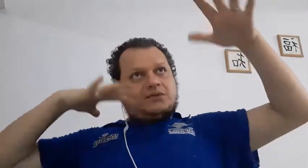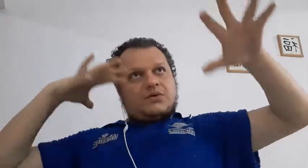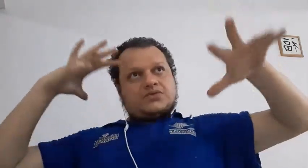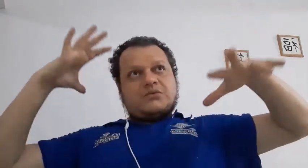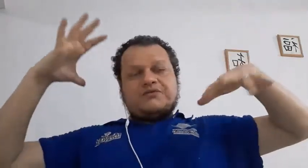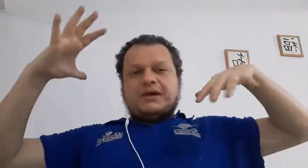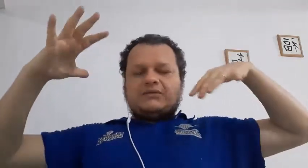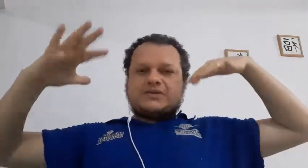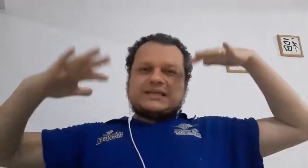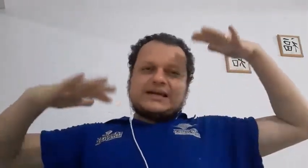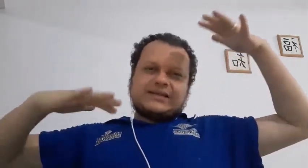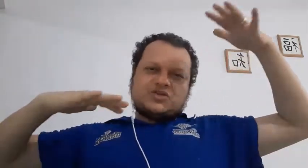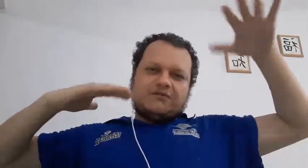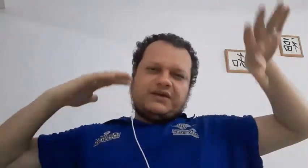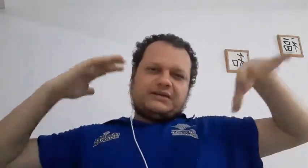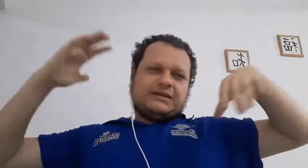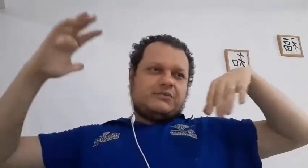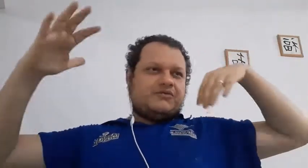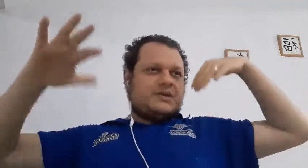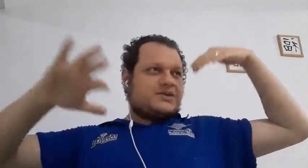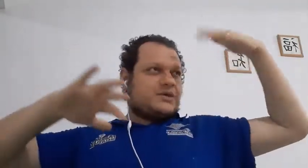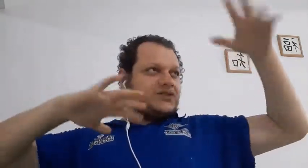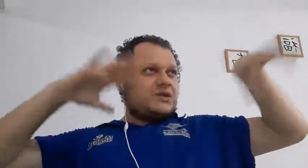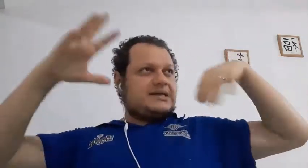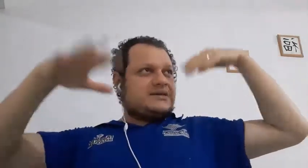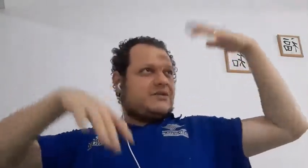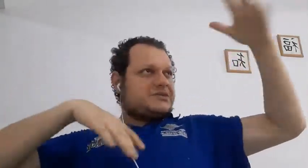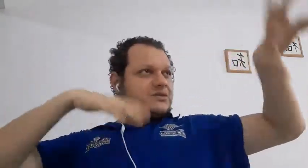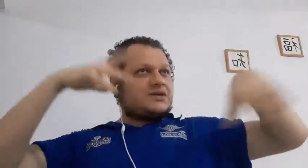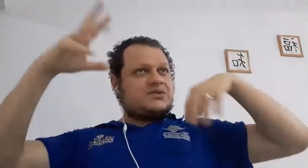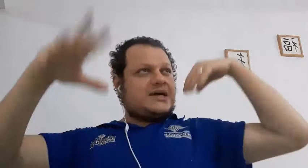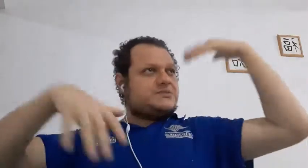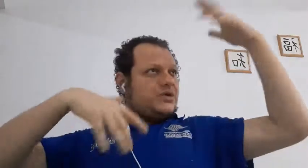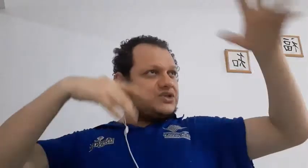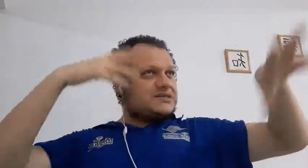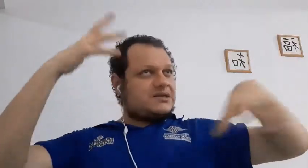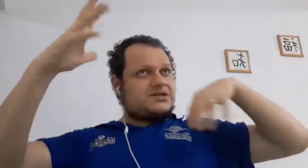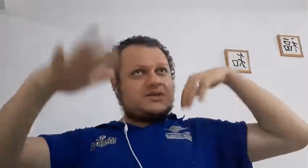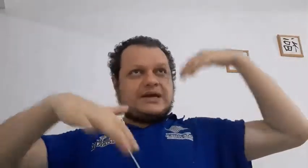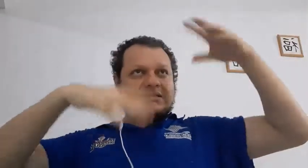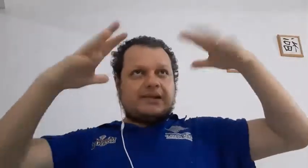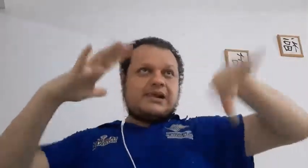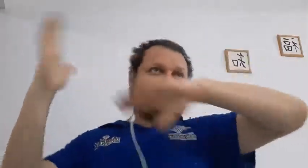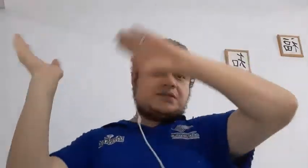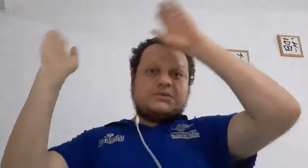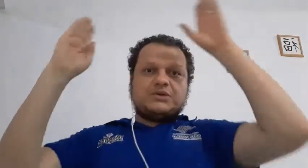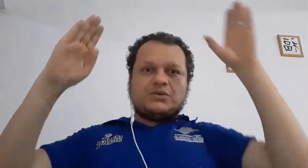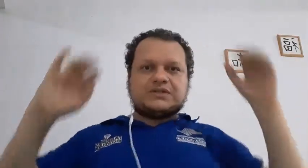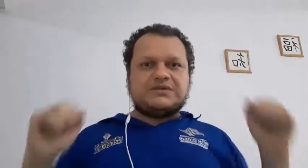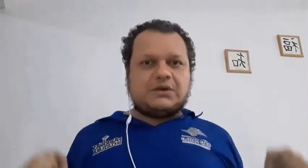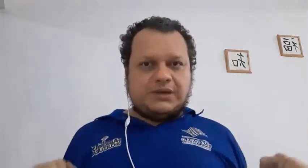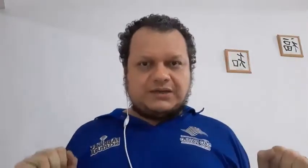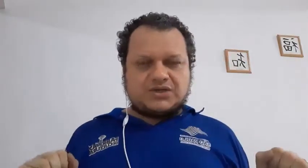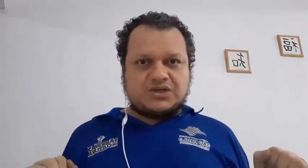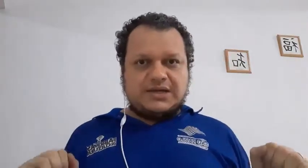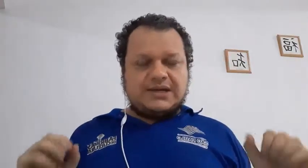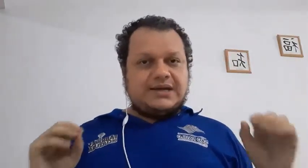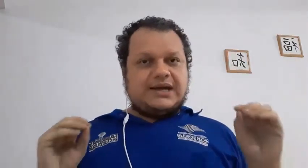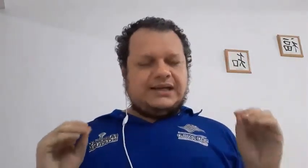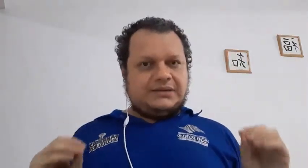os movimentos da década de 90, movimentos educacionais, reformas educacionais, políticas educacionais. Em 2002, finalmente, a Libras